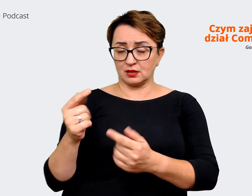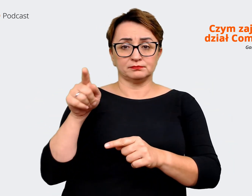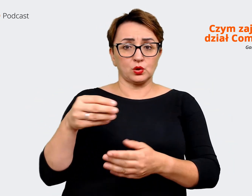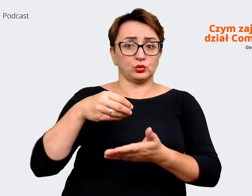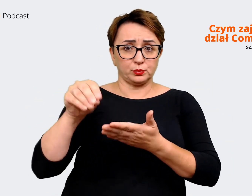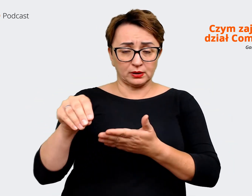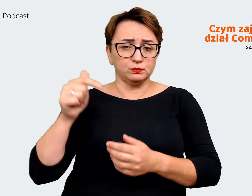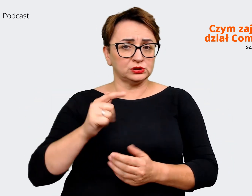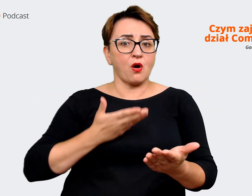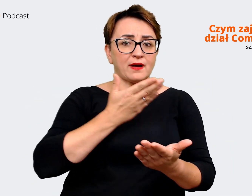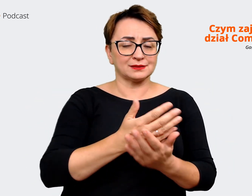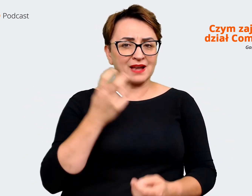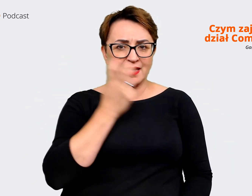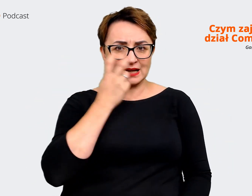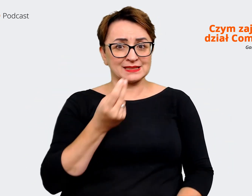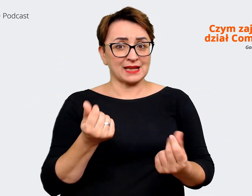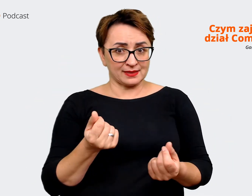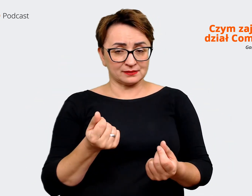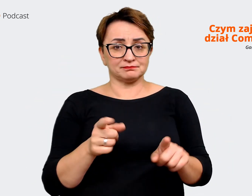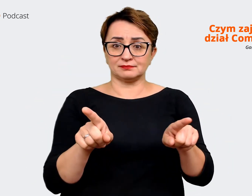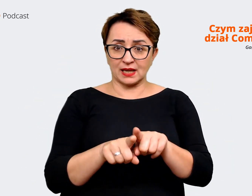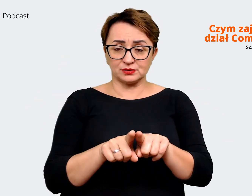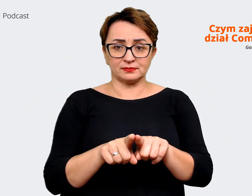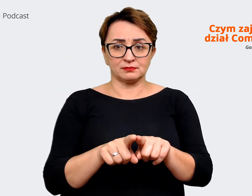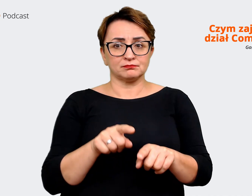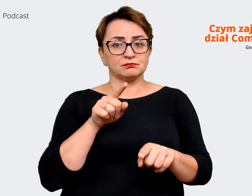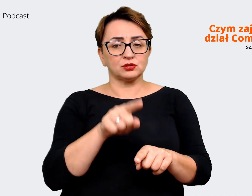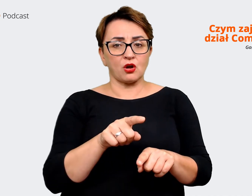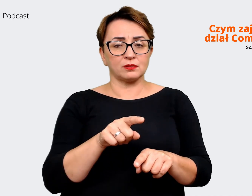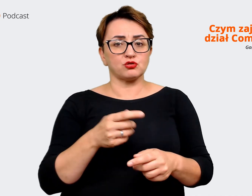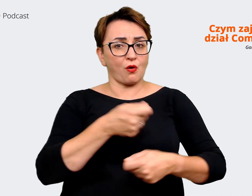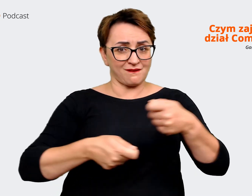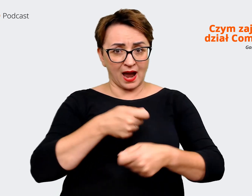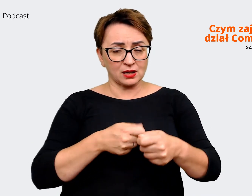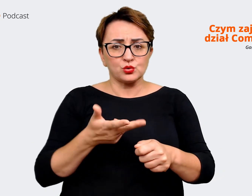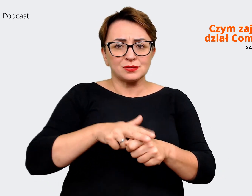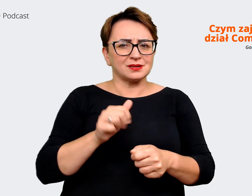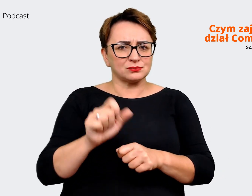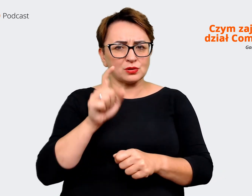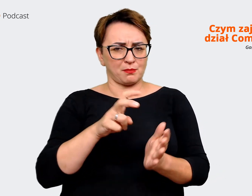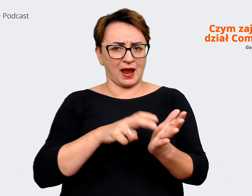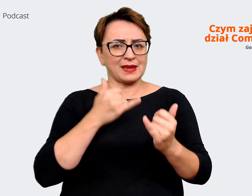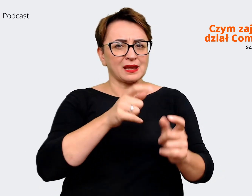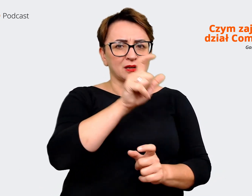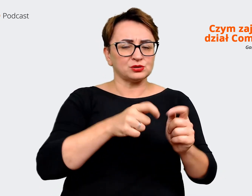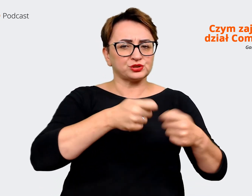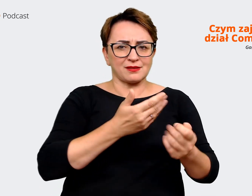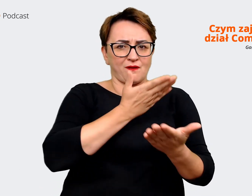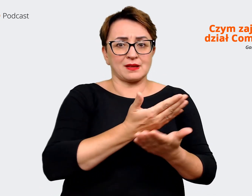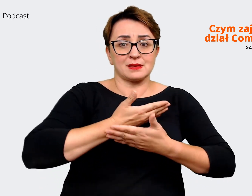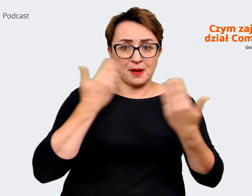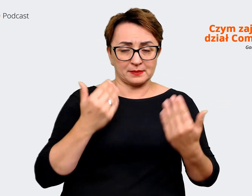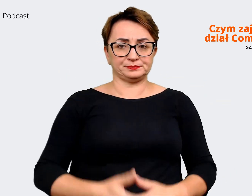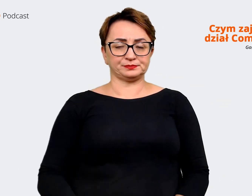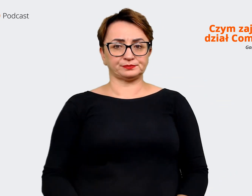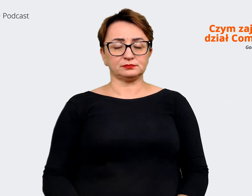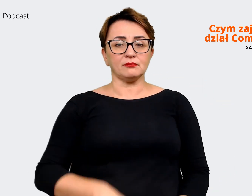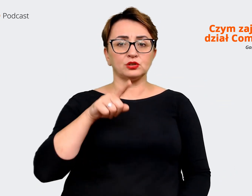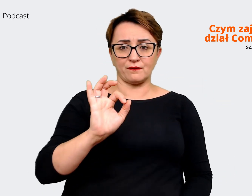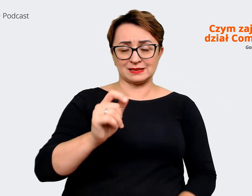ofertę platformy i przyciągać ruch. Jeżeli wiadomo, że platforma jest dwustronna, czyli musi przyciągnąć zarówno kupujących, jak i sprzedających. No i w